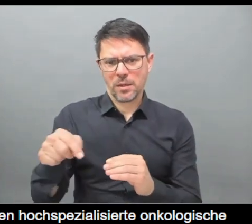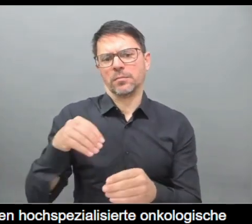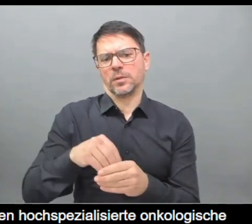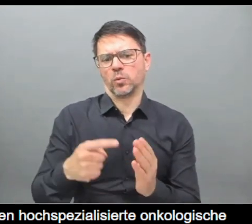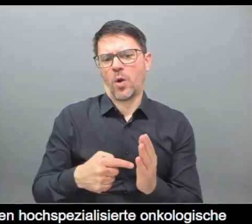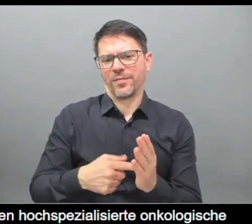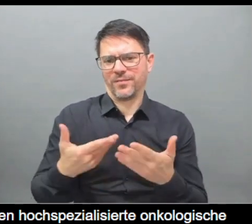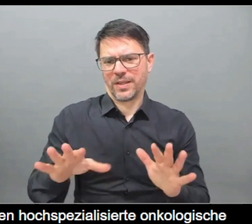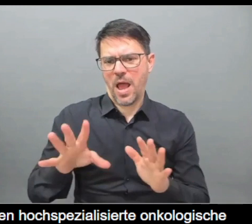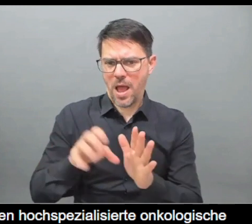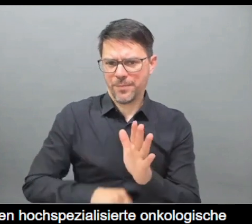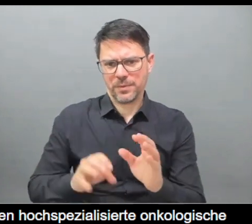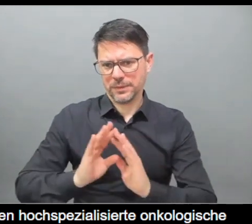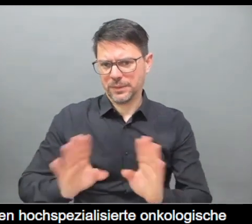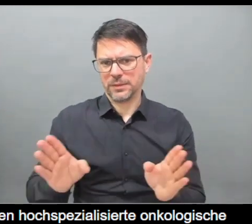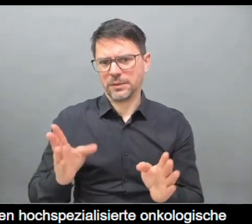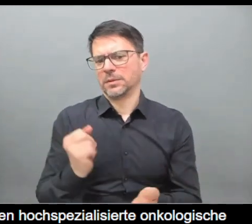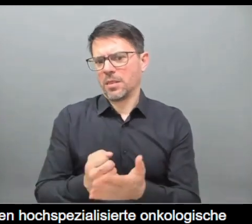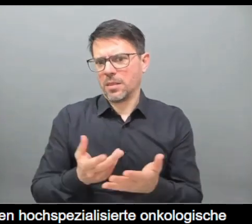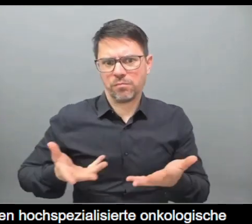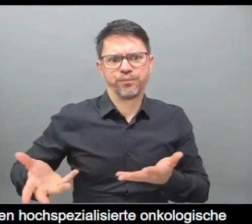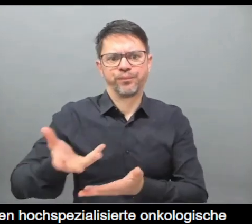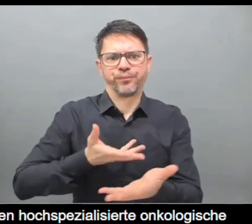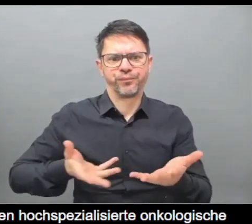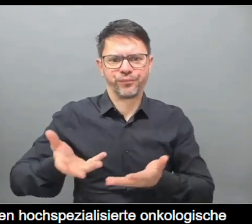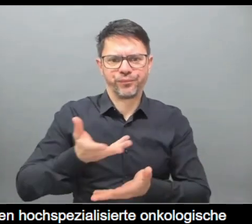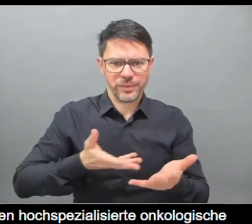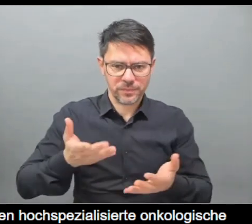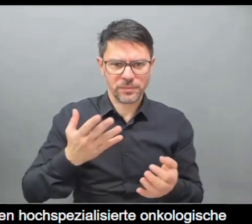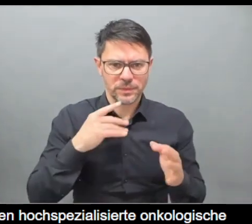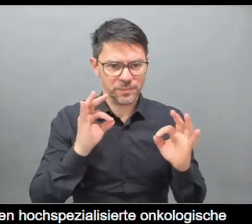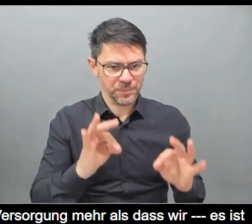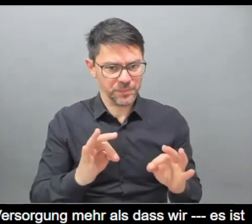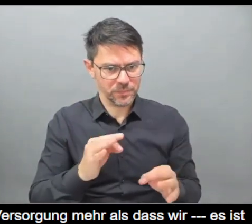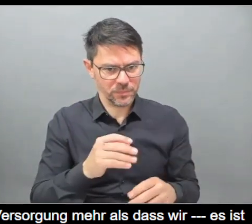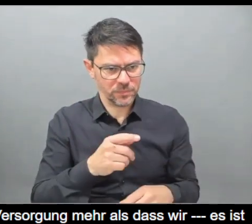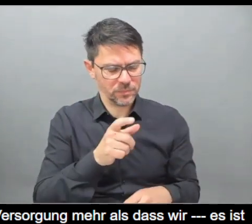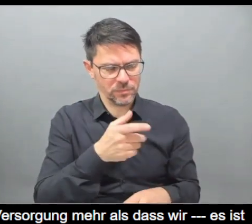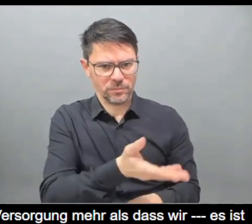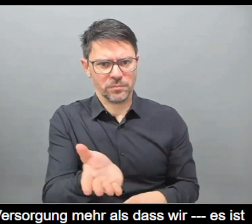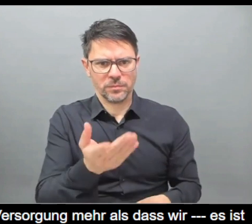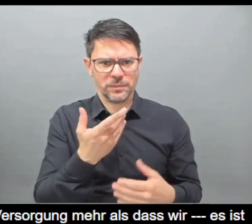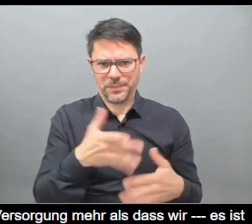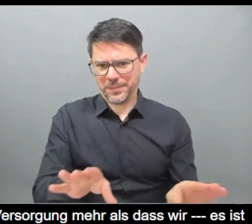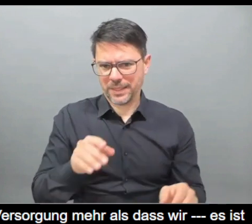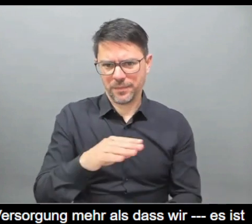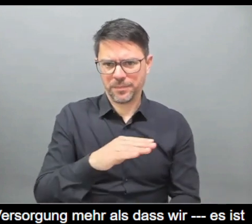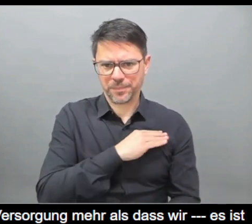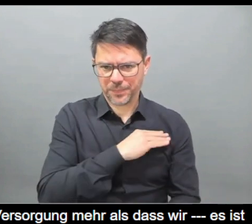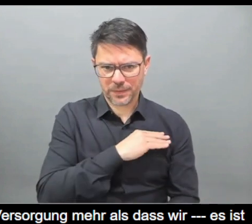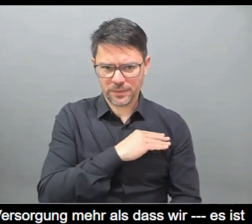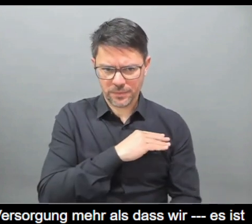Ort die Versorgung sichern. Manchmal erinnert mich dieses Konzept ein bisschen an das Thema der Medizinprodukte-Richtlinie. Da wird irgendwo was gemacht,